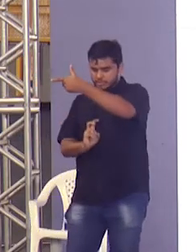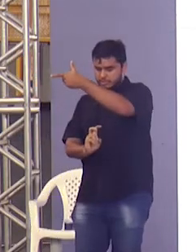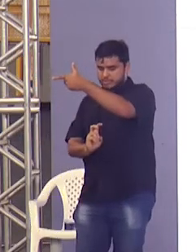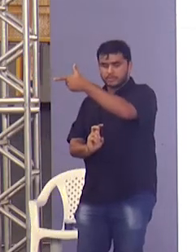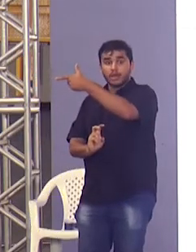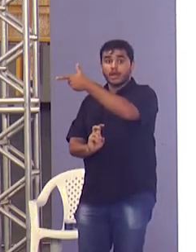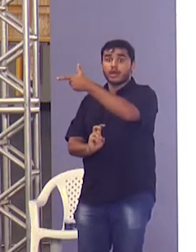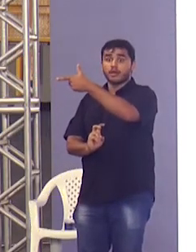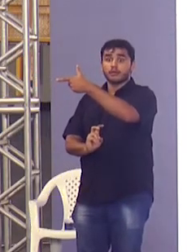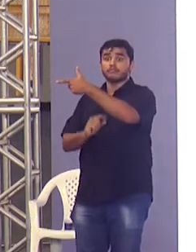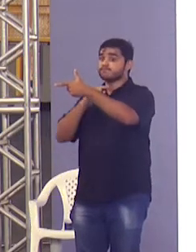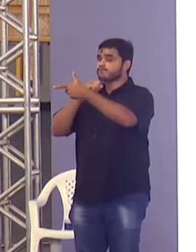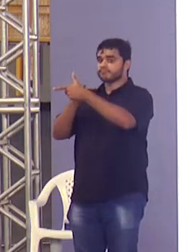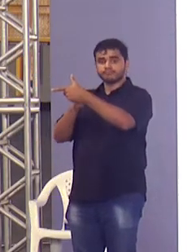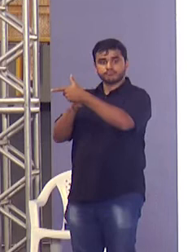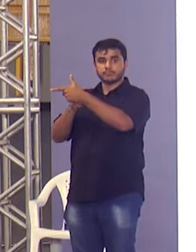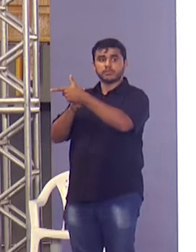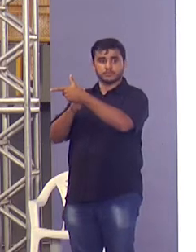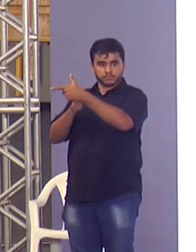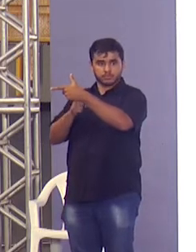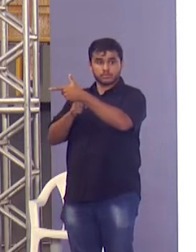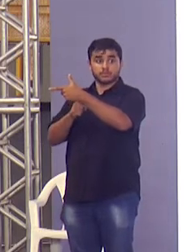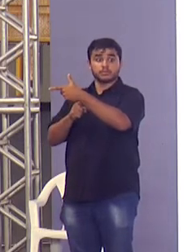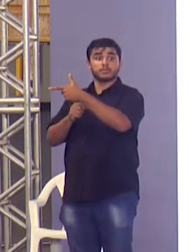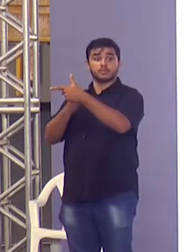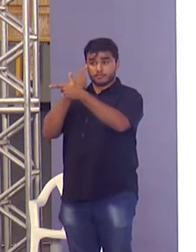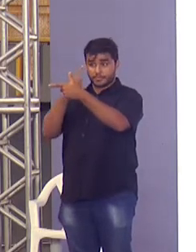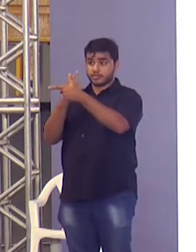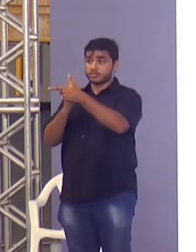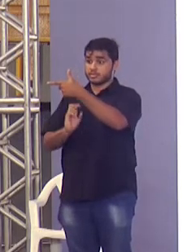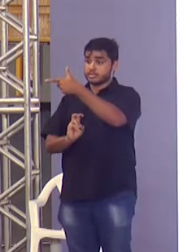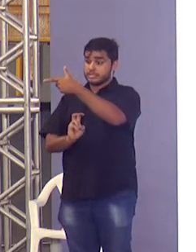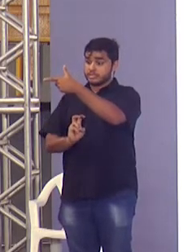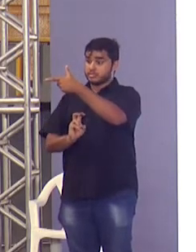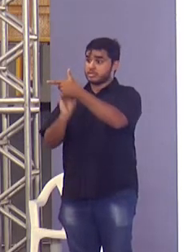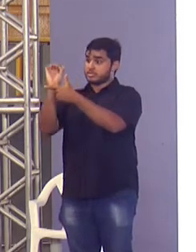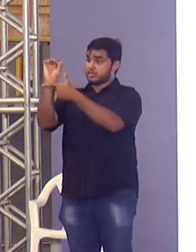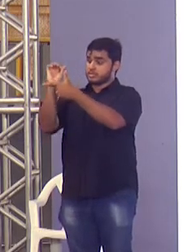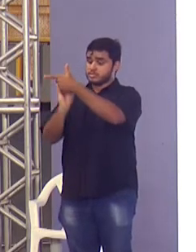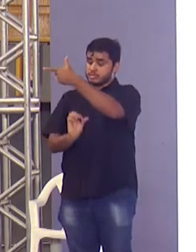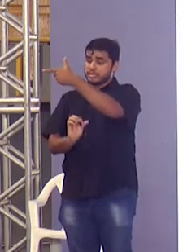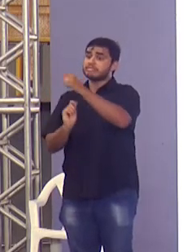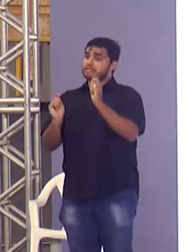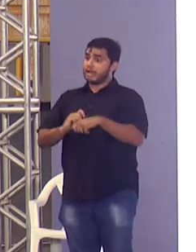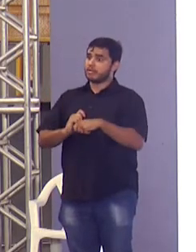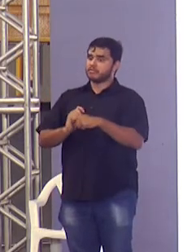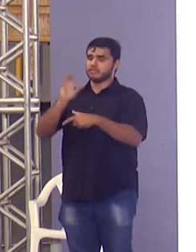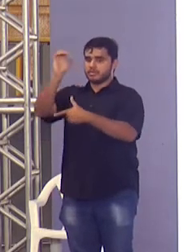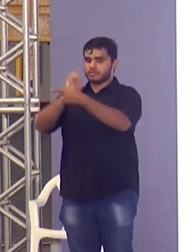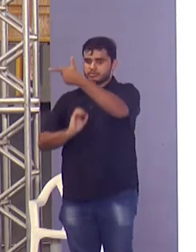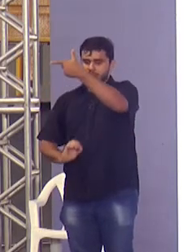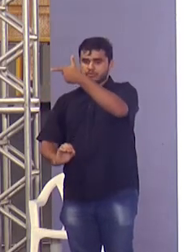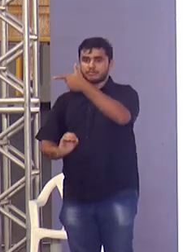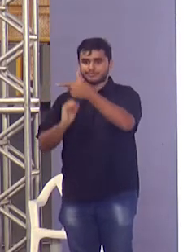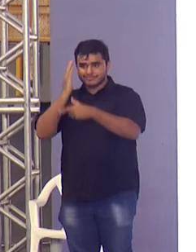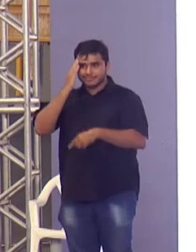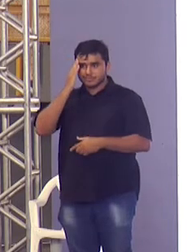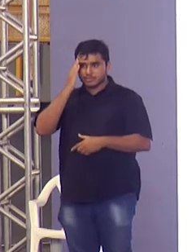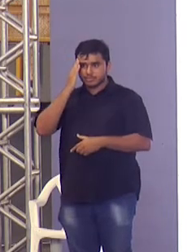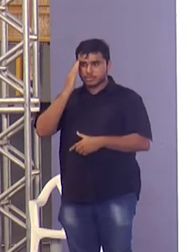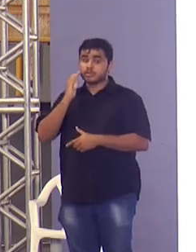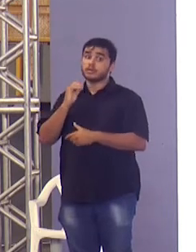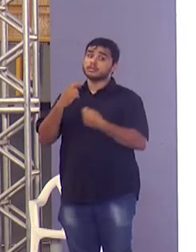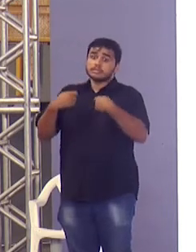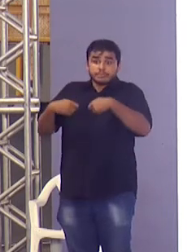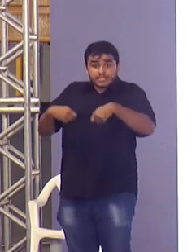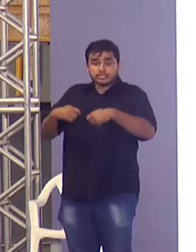número. Ou seja, quando ele fica menor do que o divisor. Então, quando eu divido por 6,